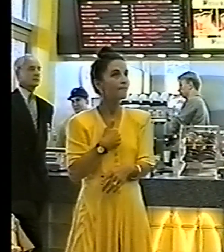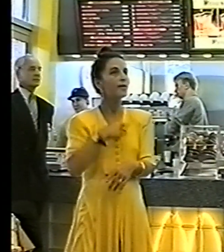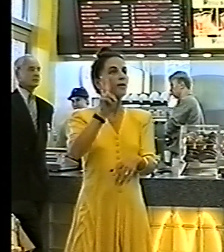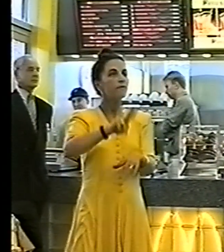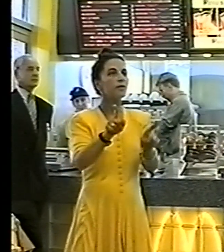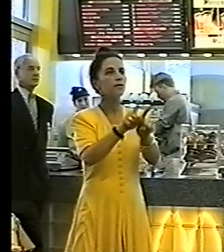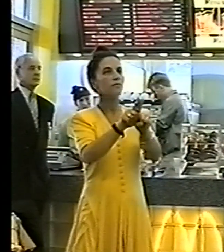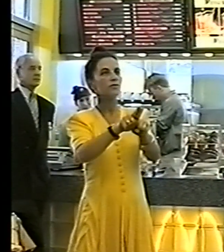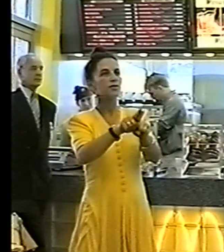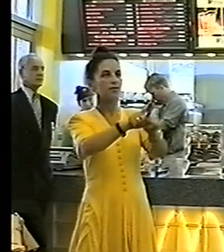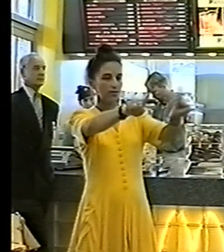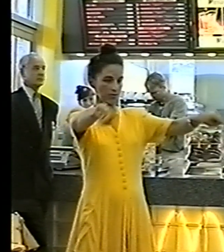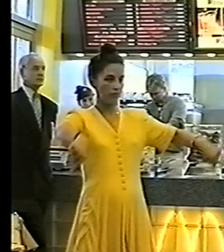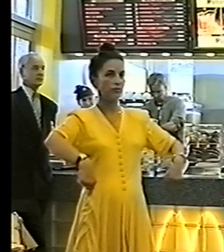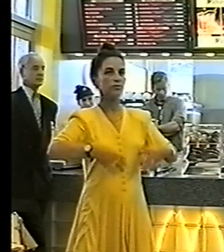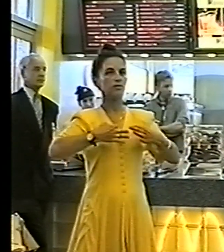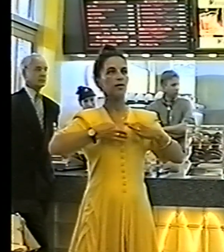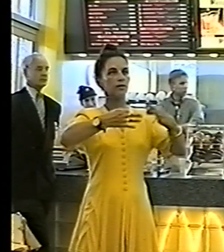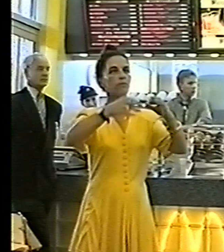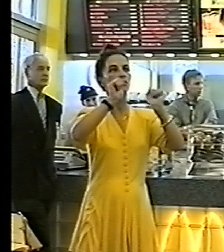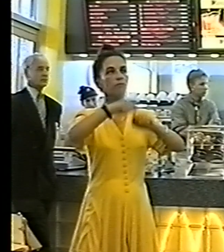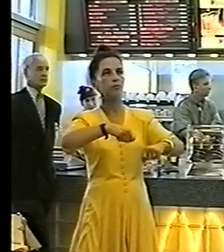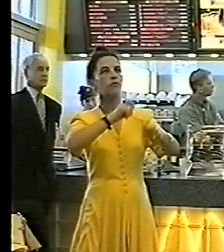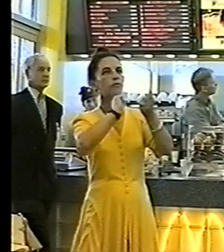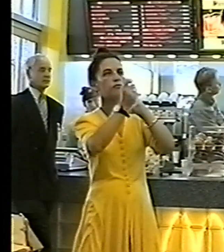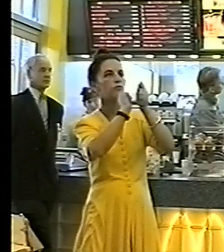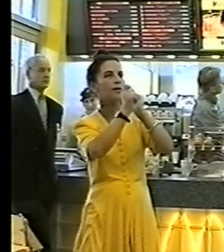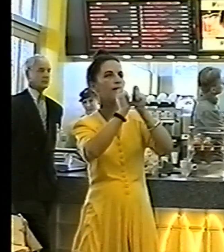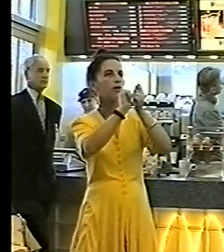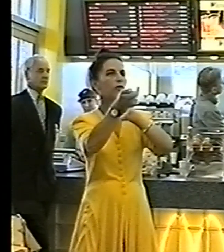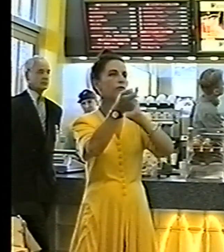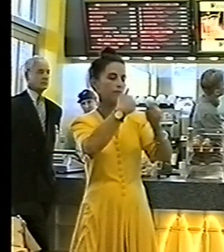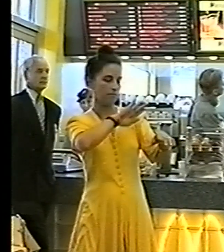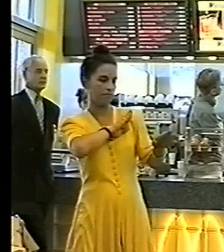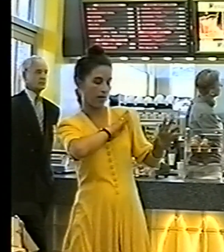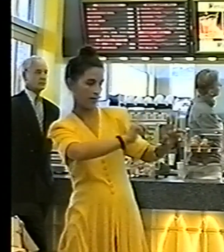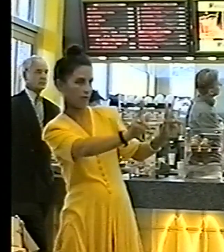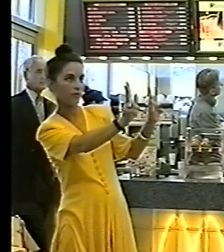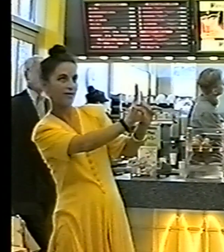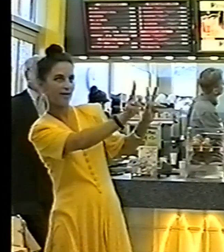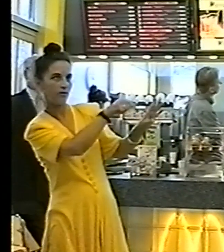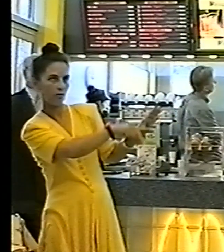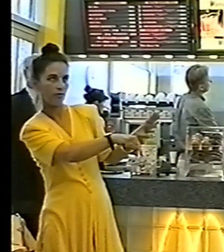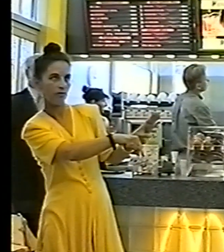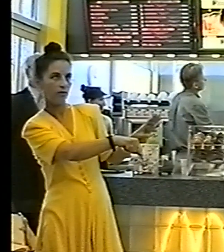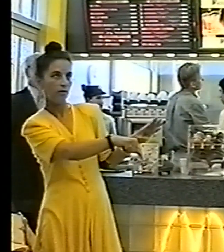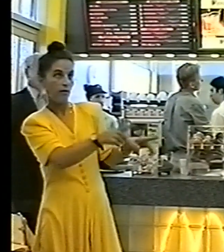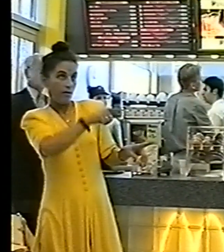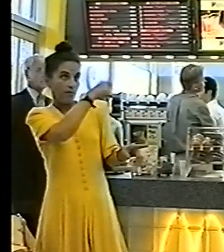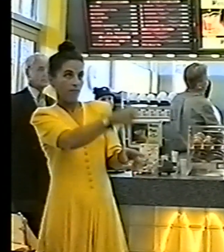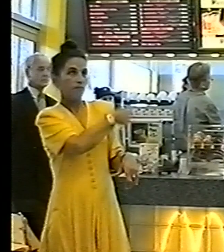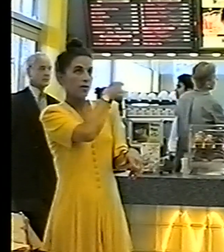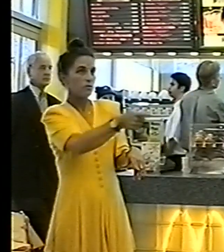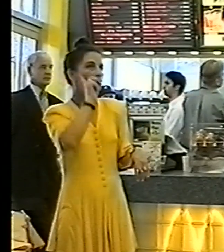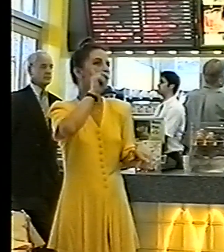installation indépendante qui permet le dialogue par écran tactile, évidemment que c'est le seul poste où